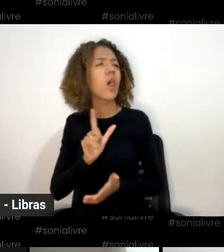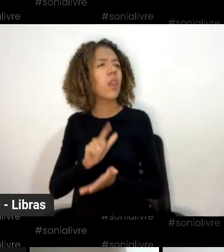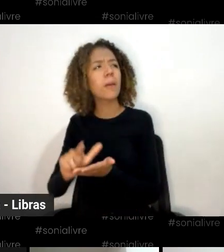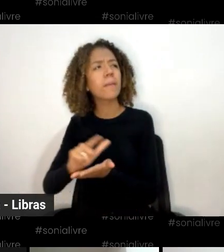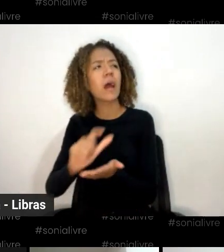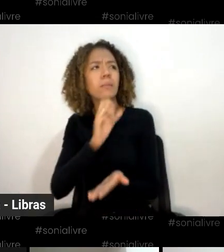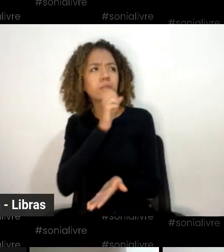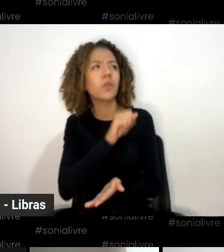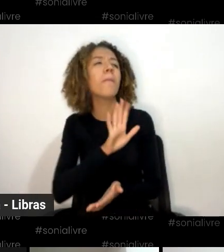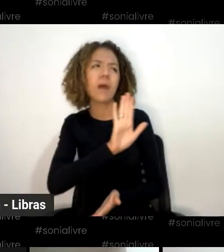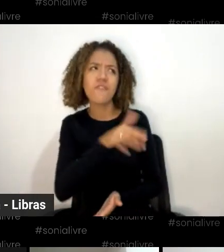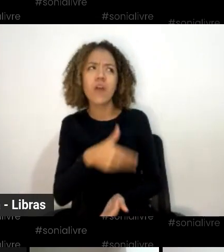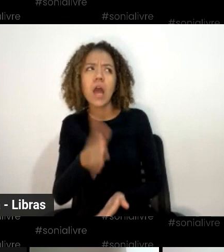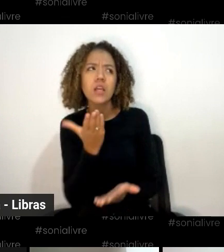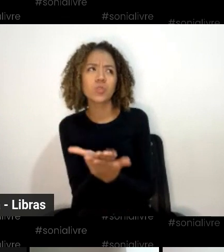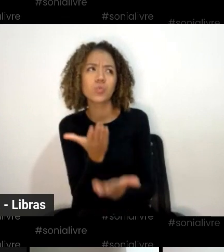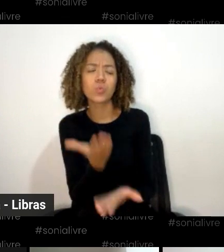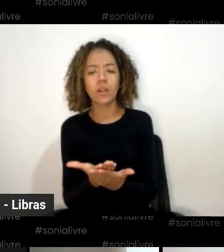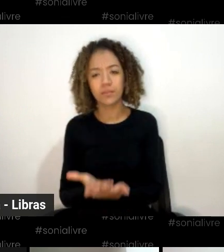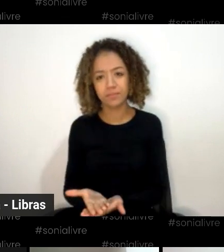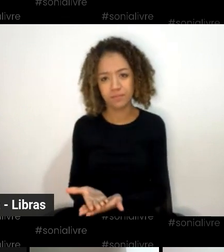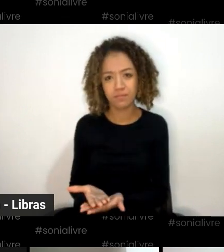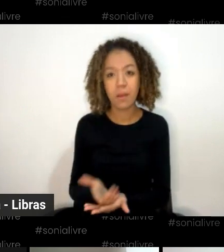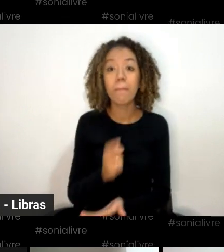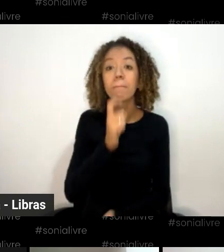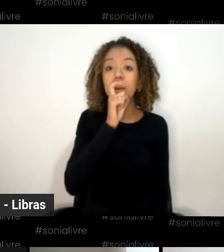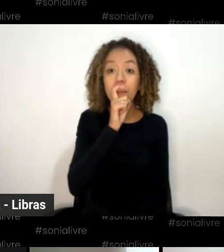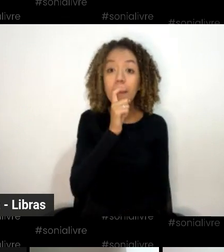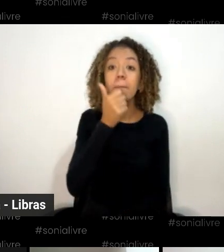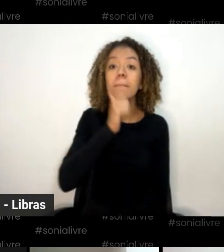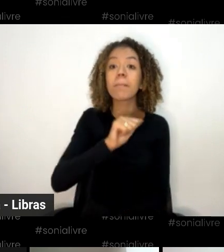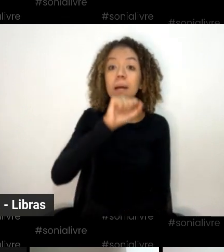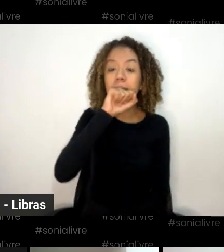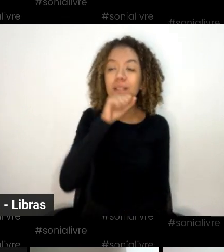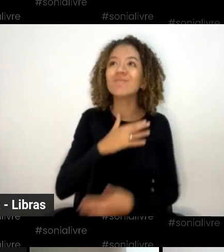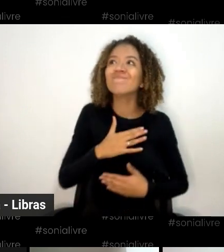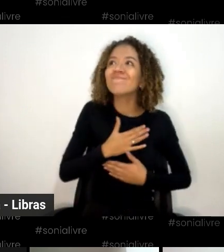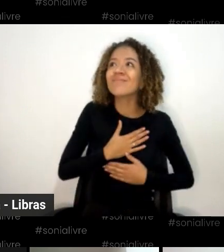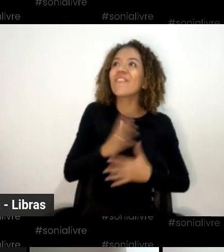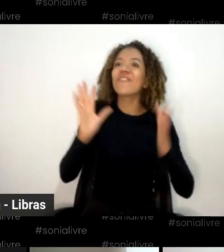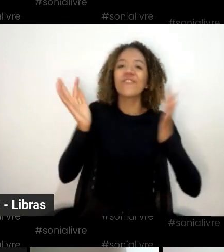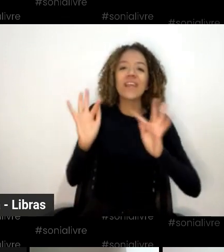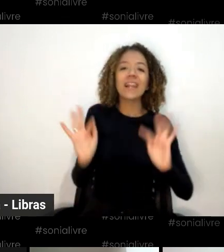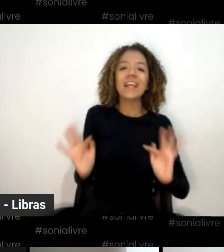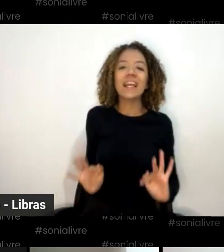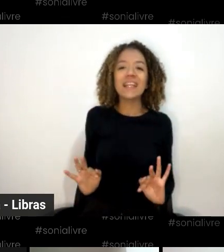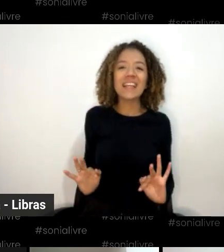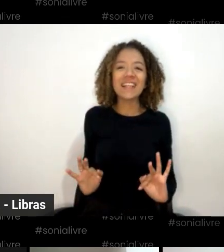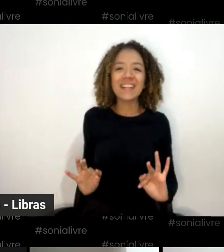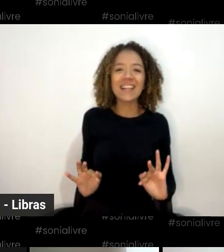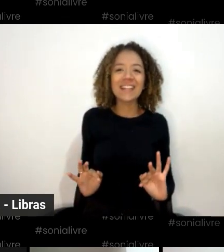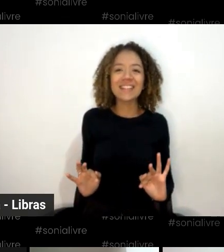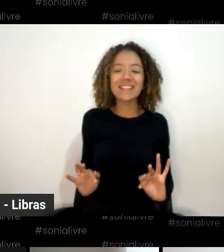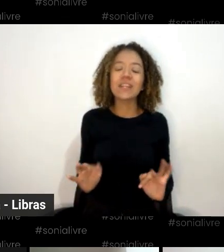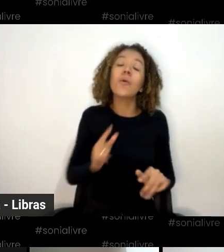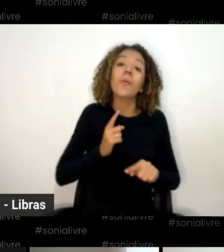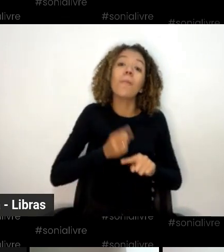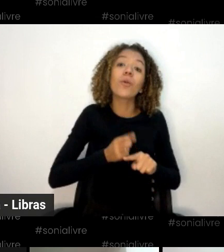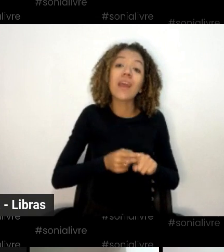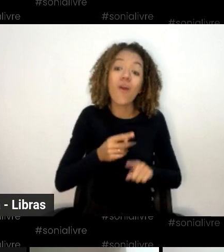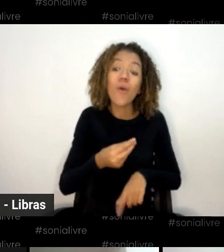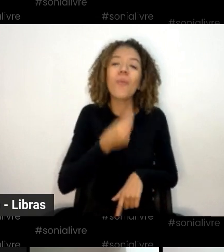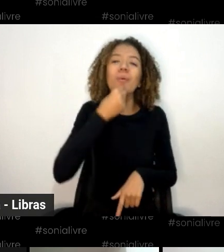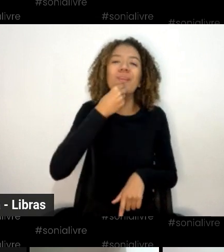estudar. Que pai, que mãe, que não fica feliz por ver que os pais, que